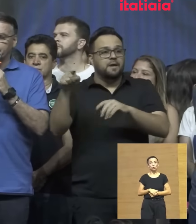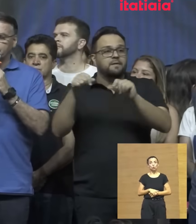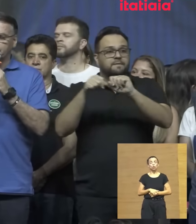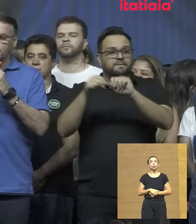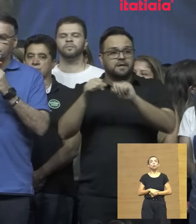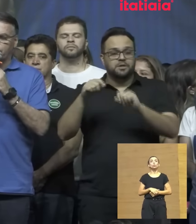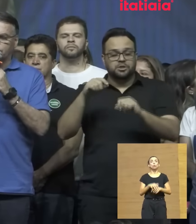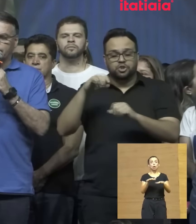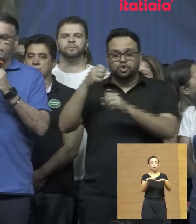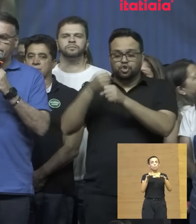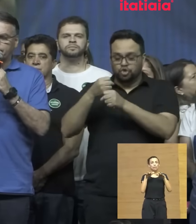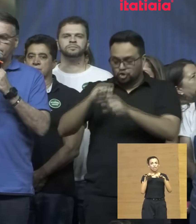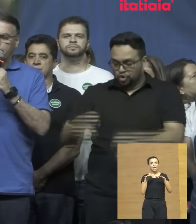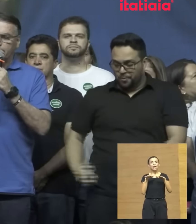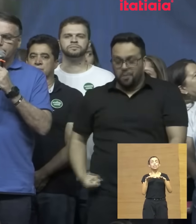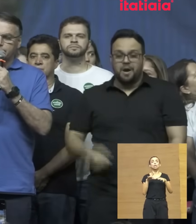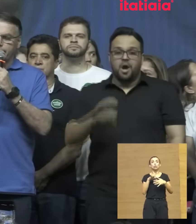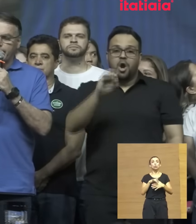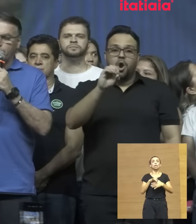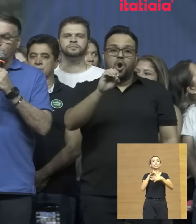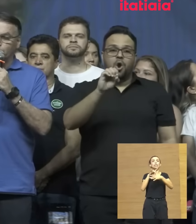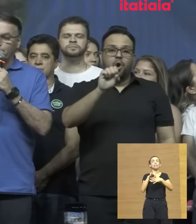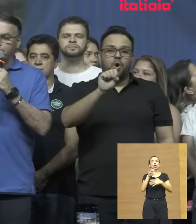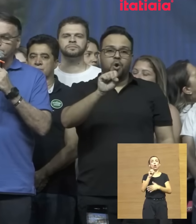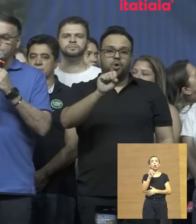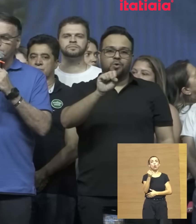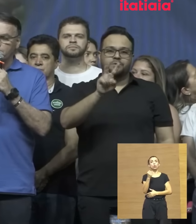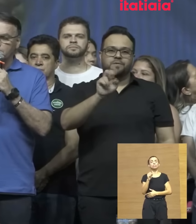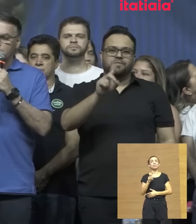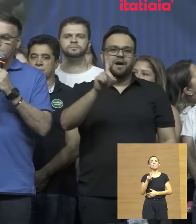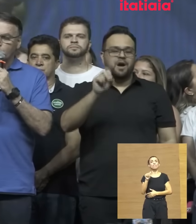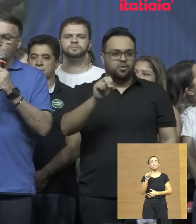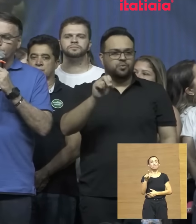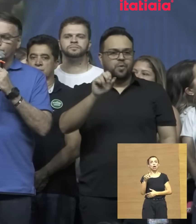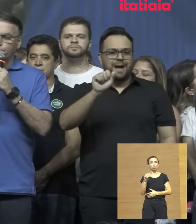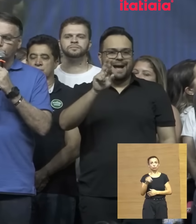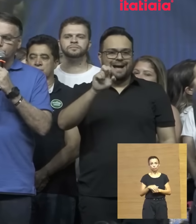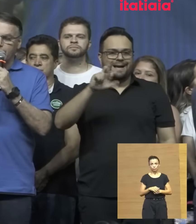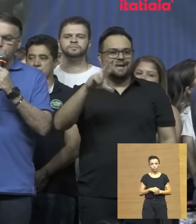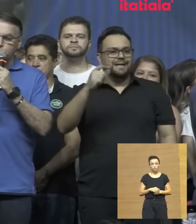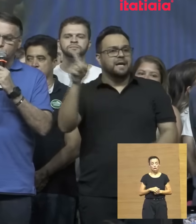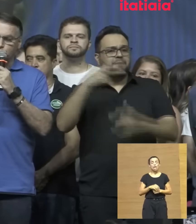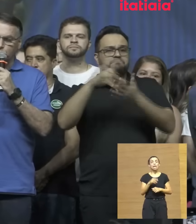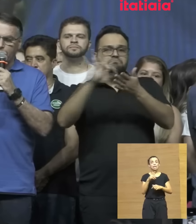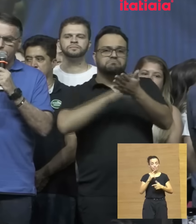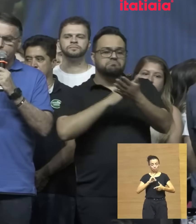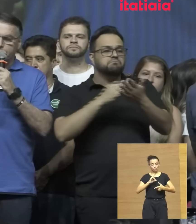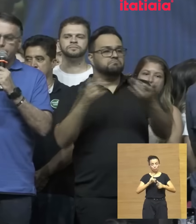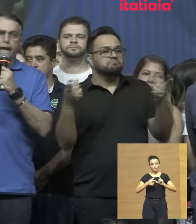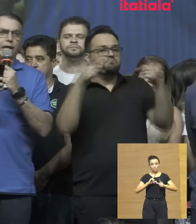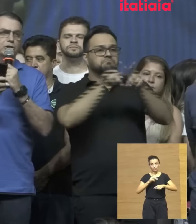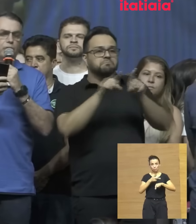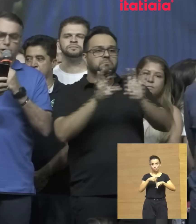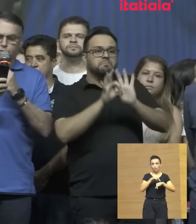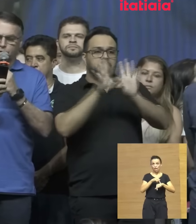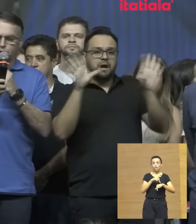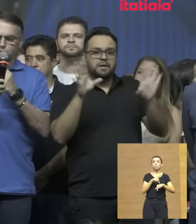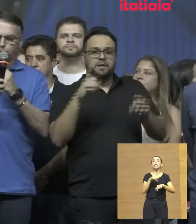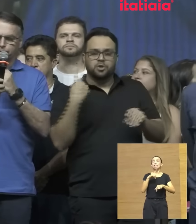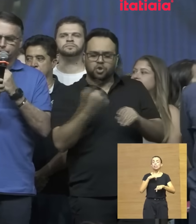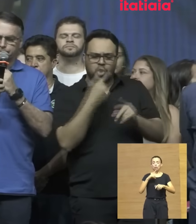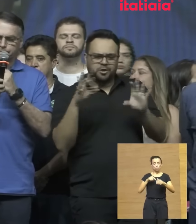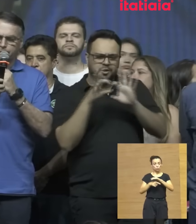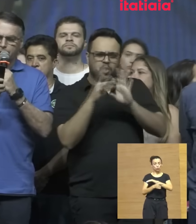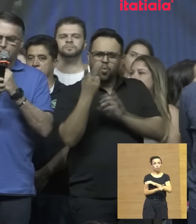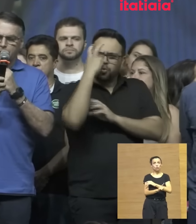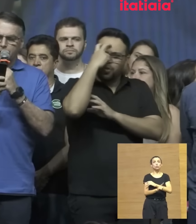diplomata brasileiro Oswaldo Aranha, Israel é um país irmão com profundos laços culturais e religiosos com o nosso